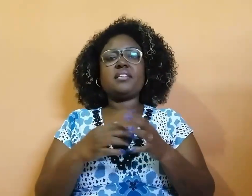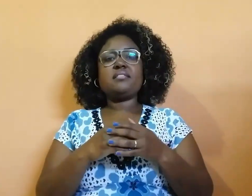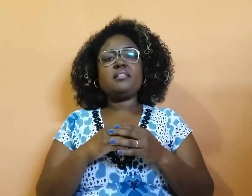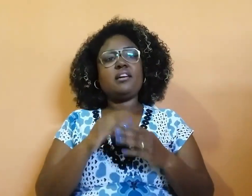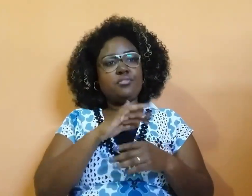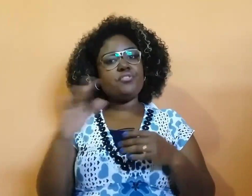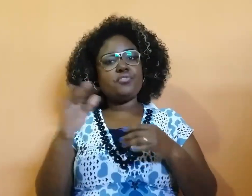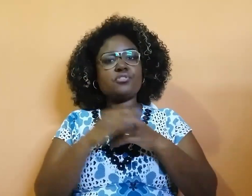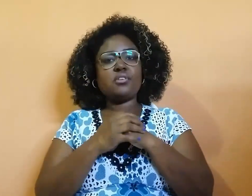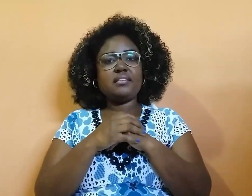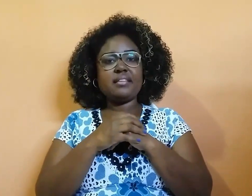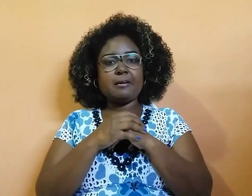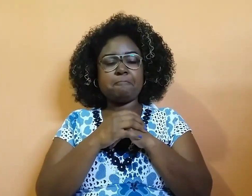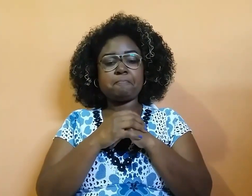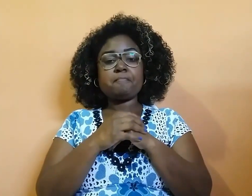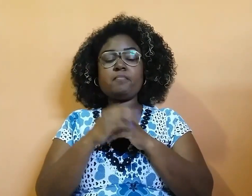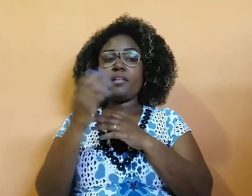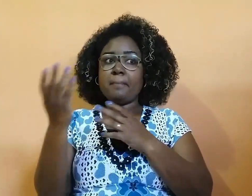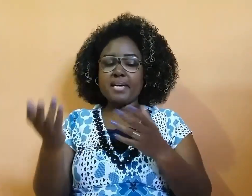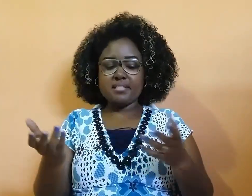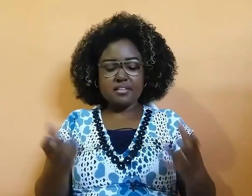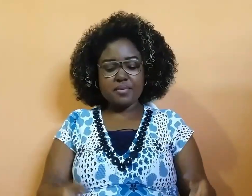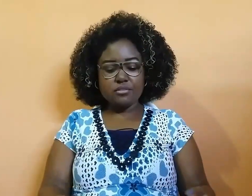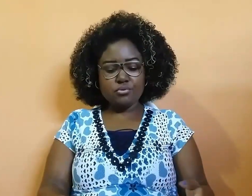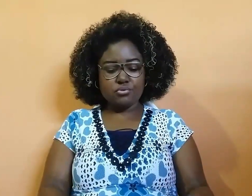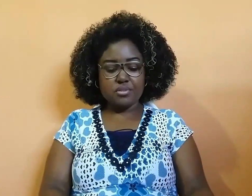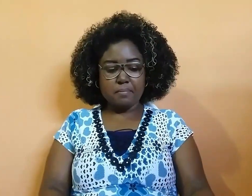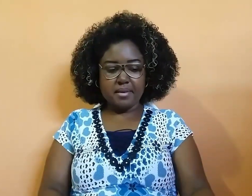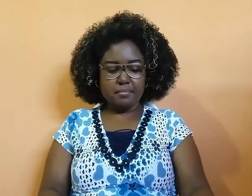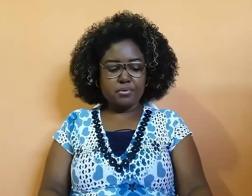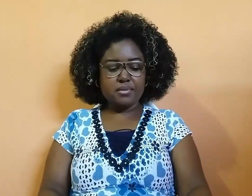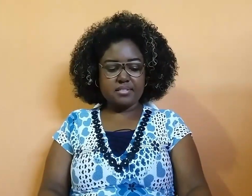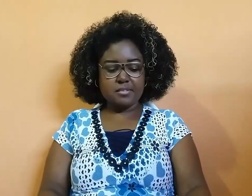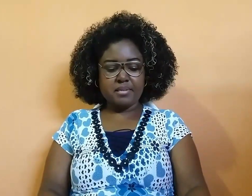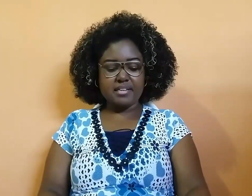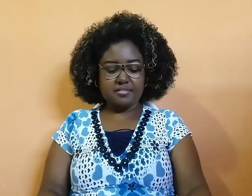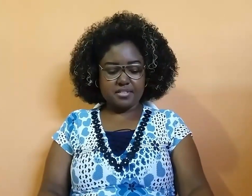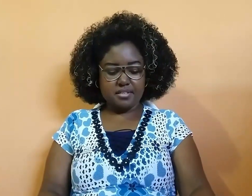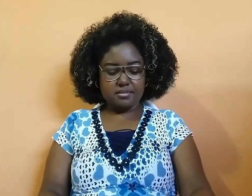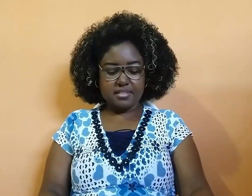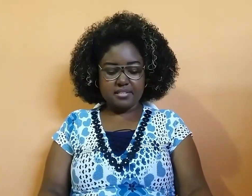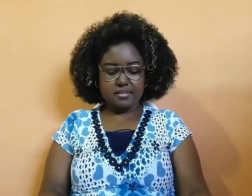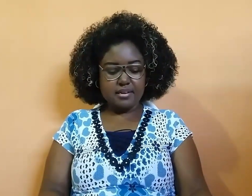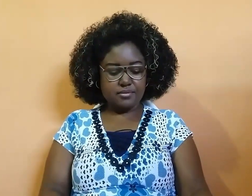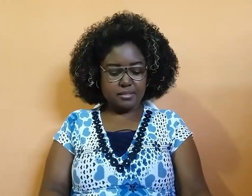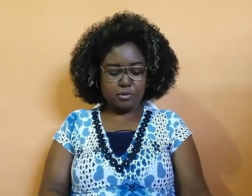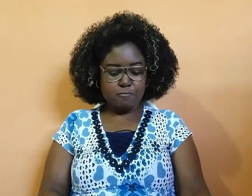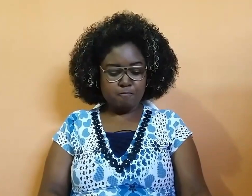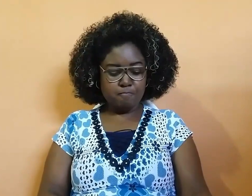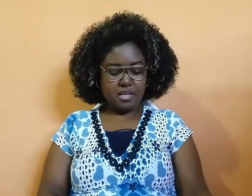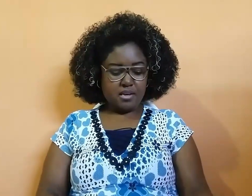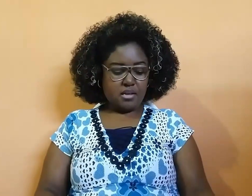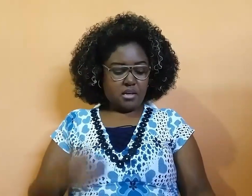não tem sinal eu vou soletrar mas não é tudo são bem poucas as palavras que não tem sinal tá bom